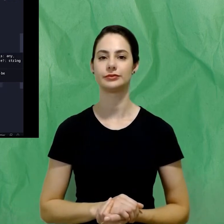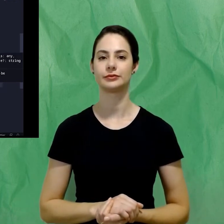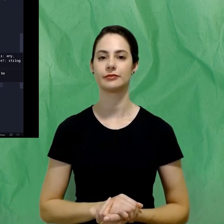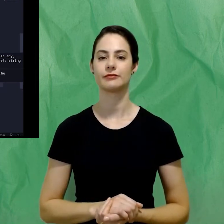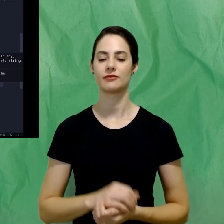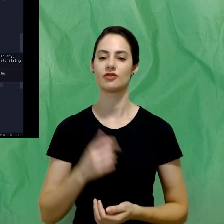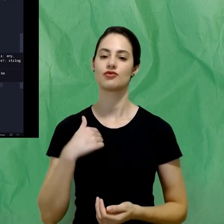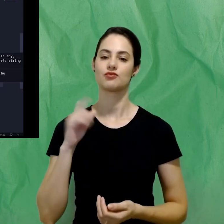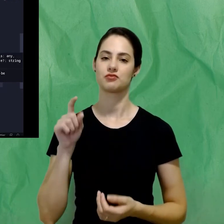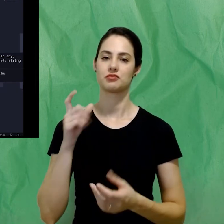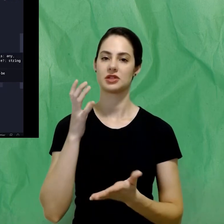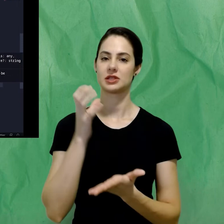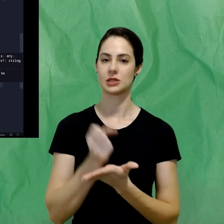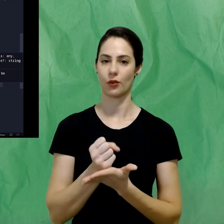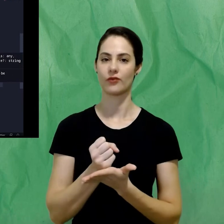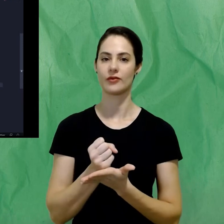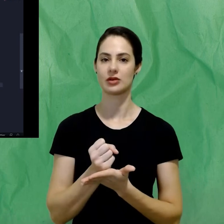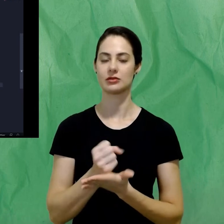dados salvar.